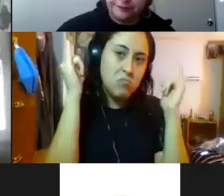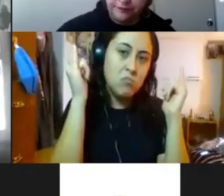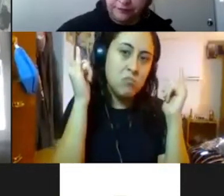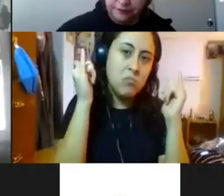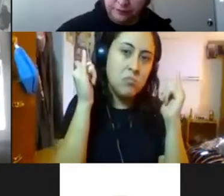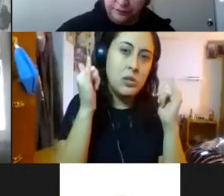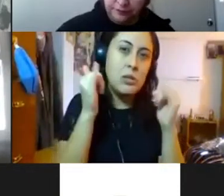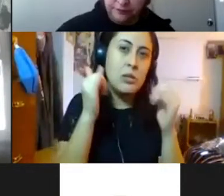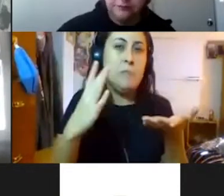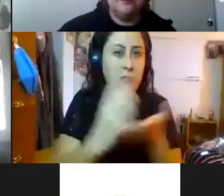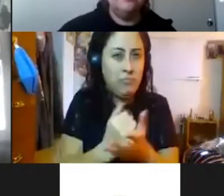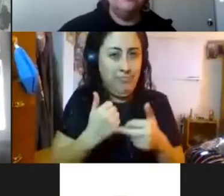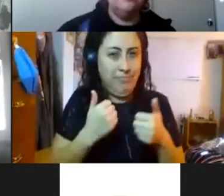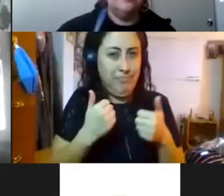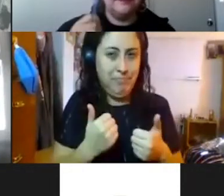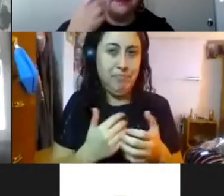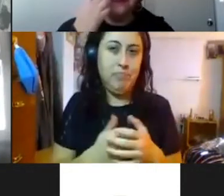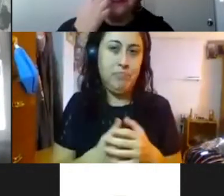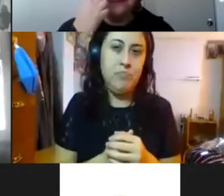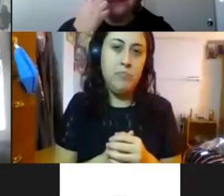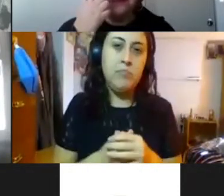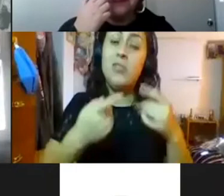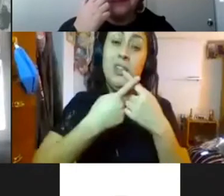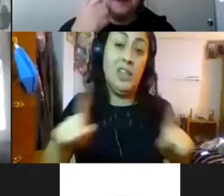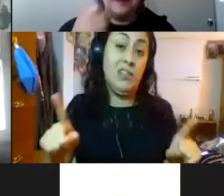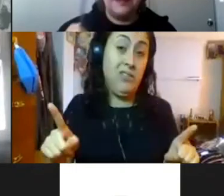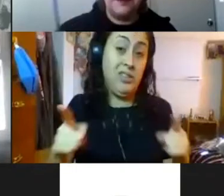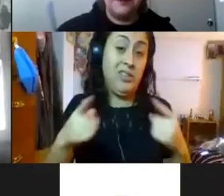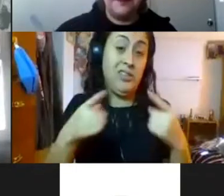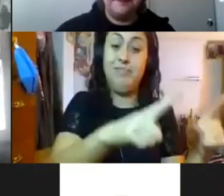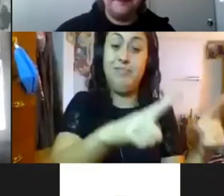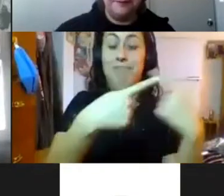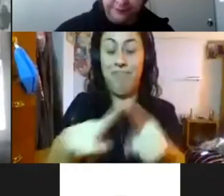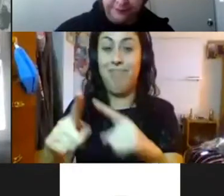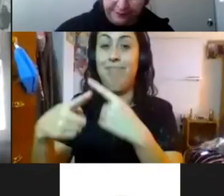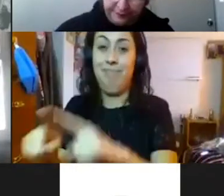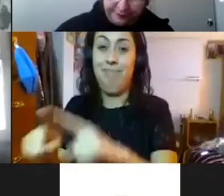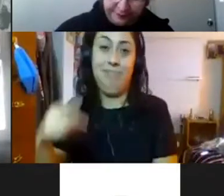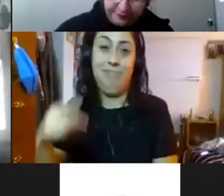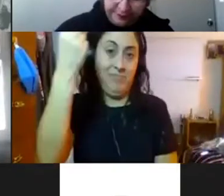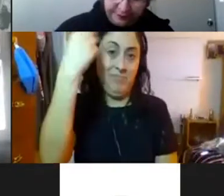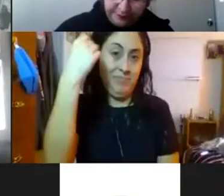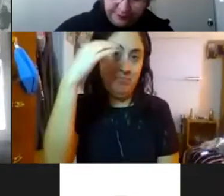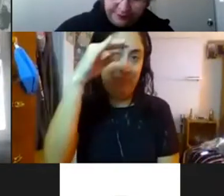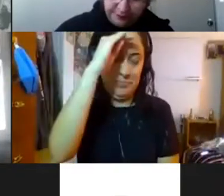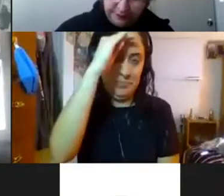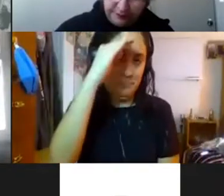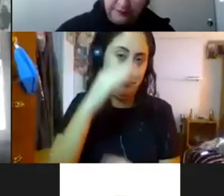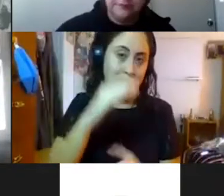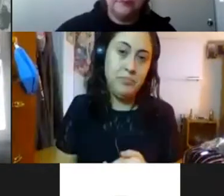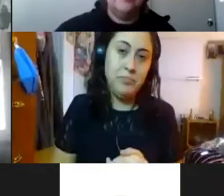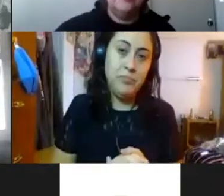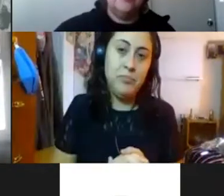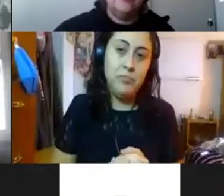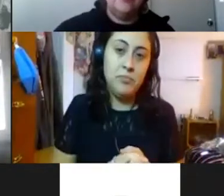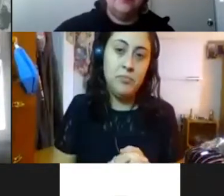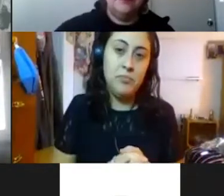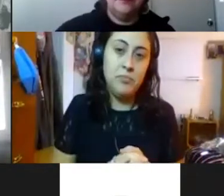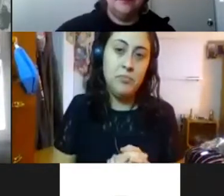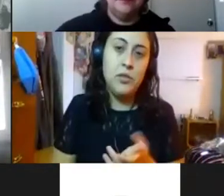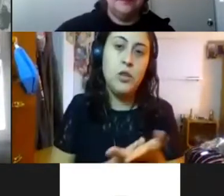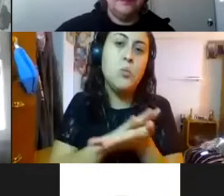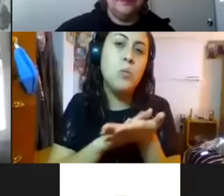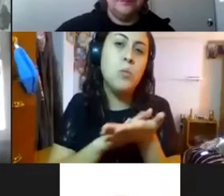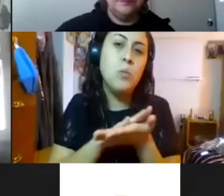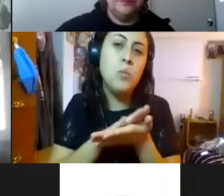eficiente distintas experiencias de aprendizaje, y entre ellas, como también